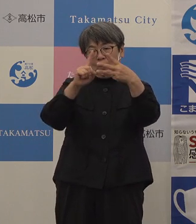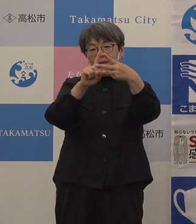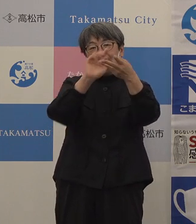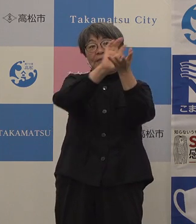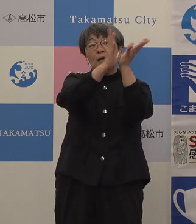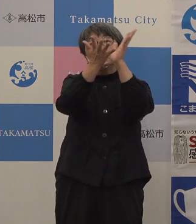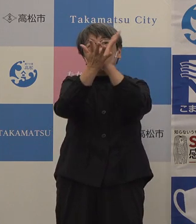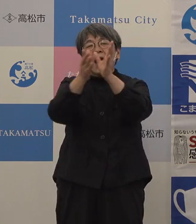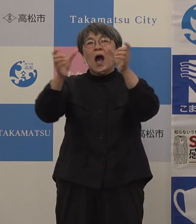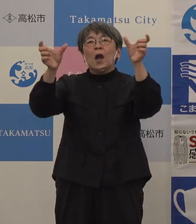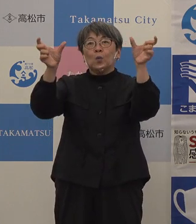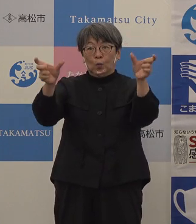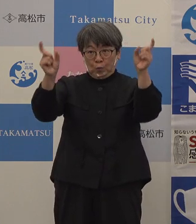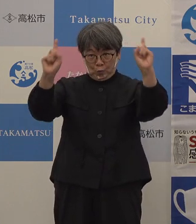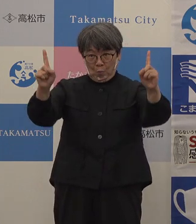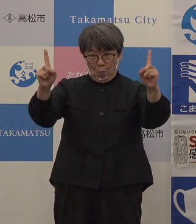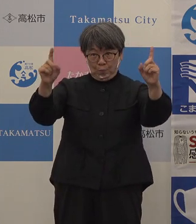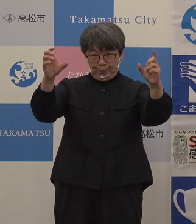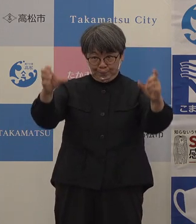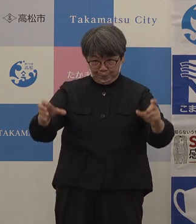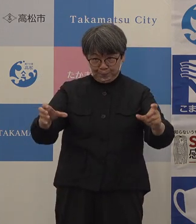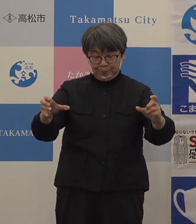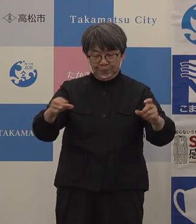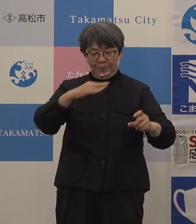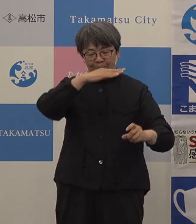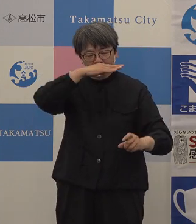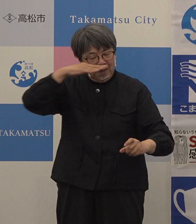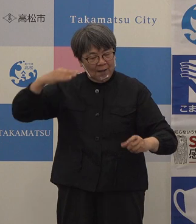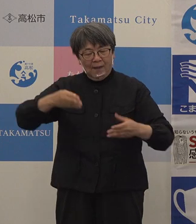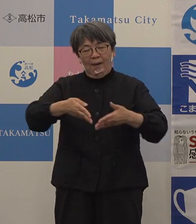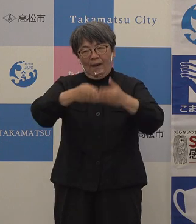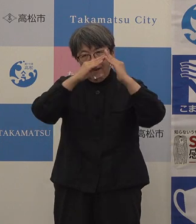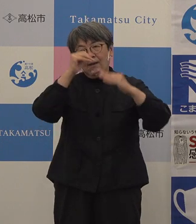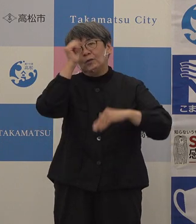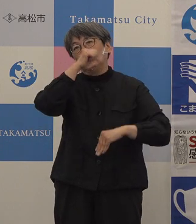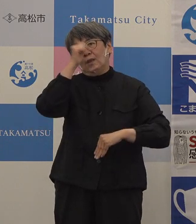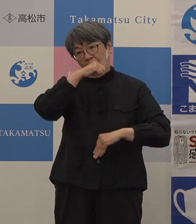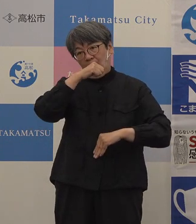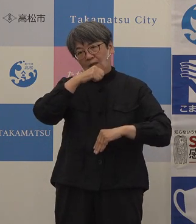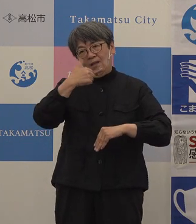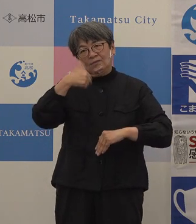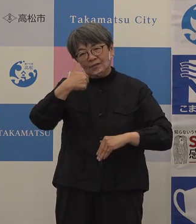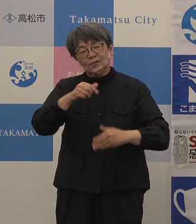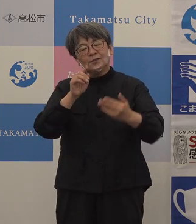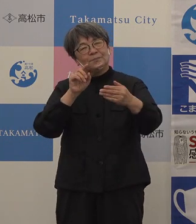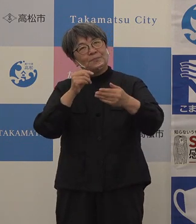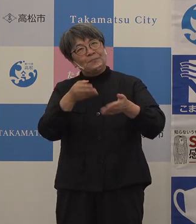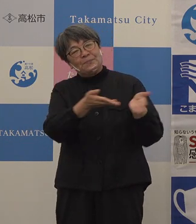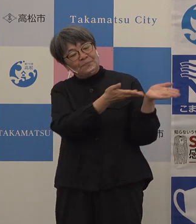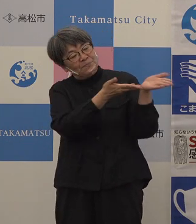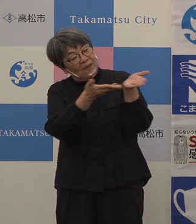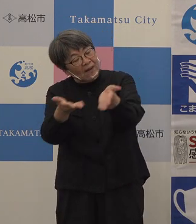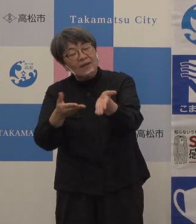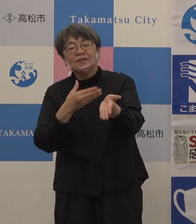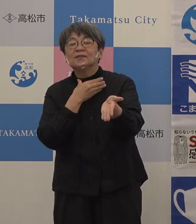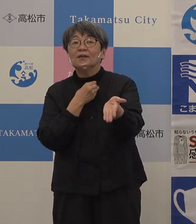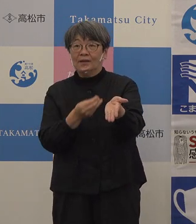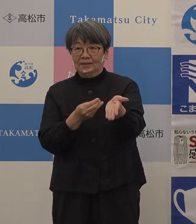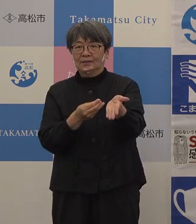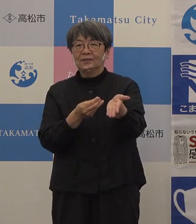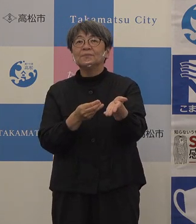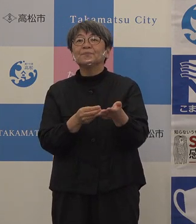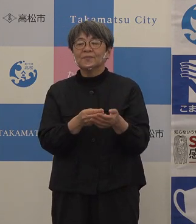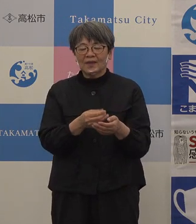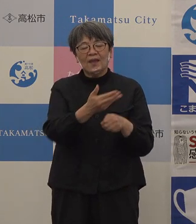期までには竣工し一般公開となる予定でございます。まさに島巡りで現代アートを楽しんでき